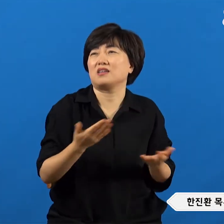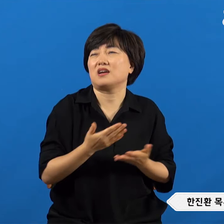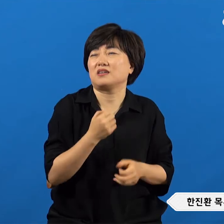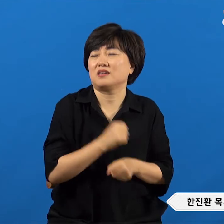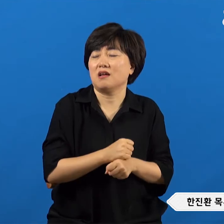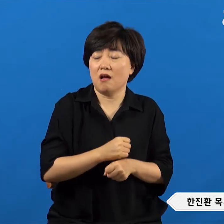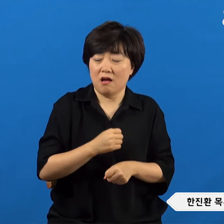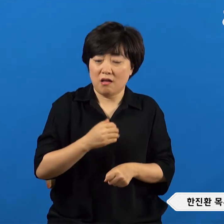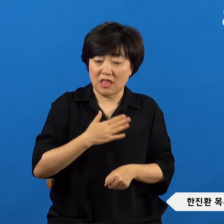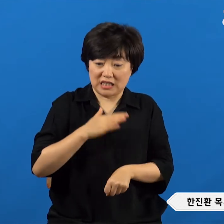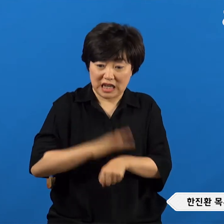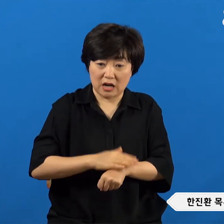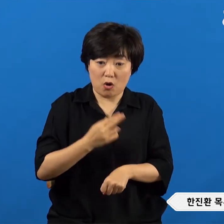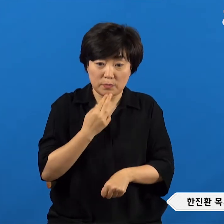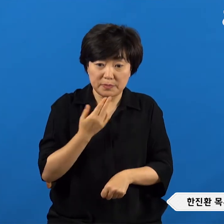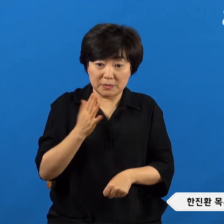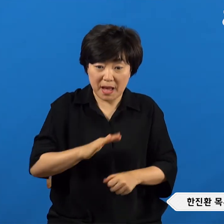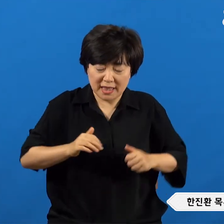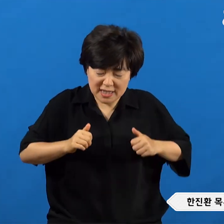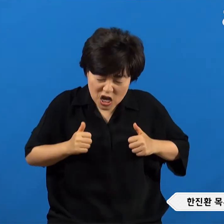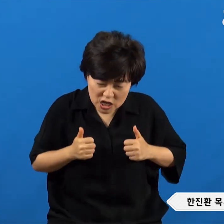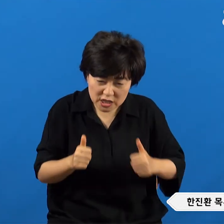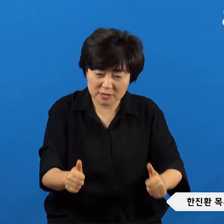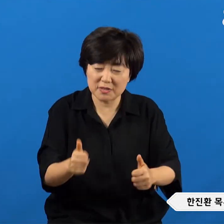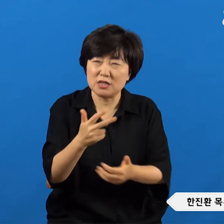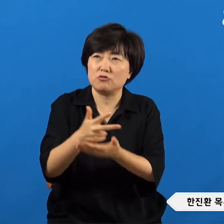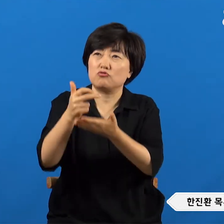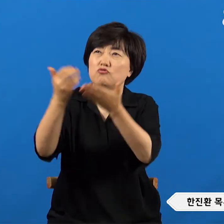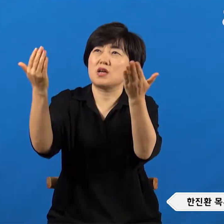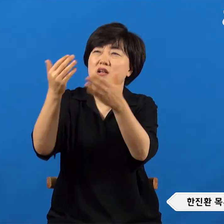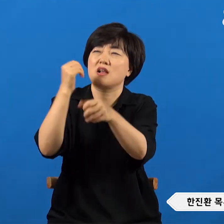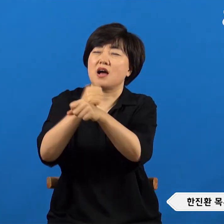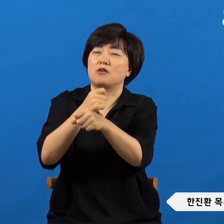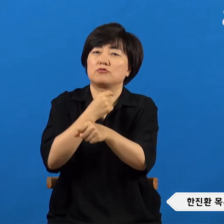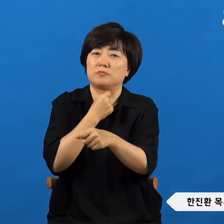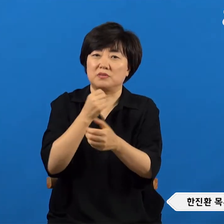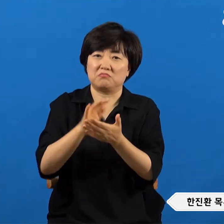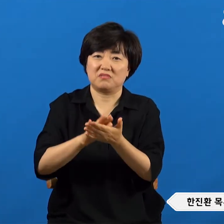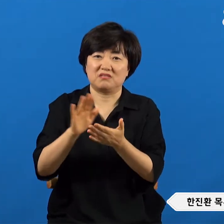잘하는 것은 없지만 정말로 열심히 주의 일 하겠습니다.